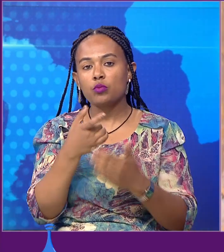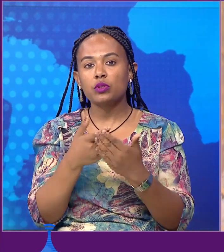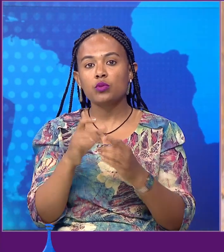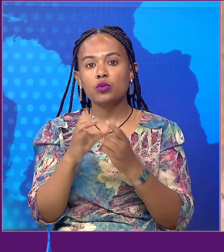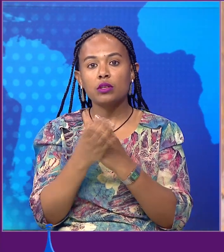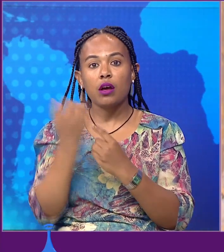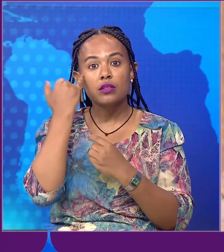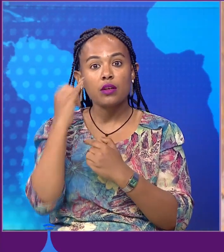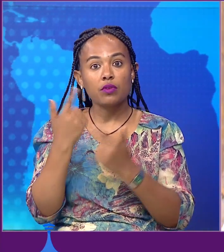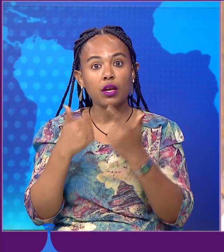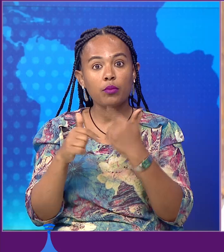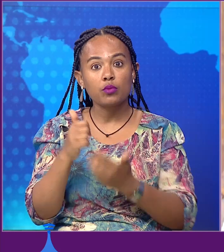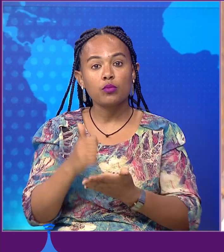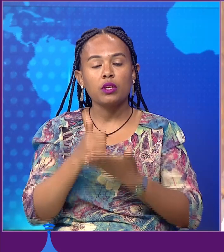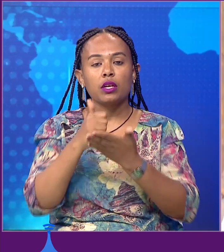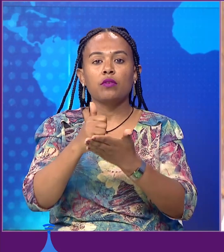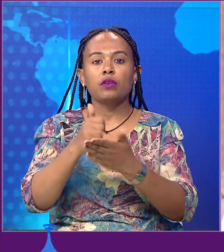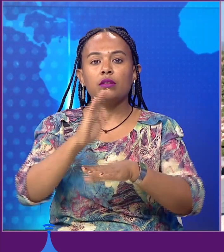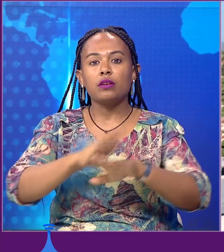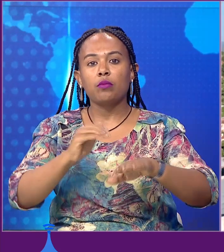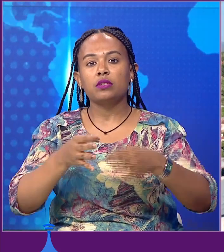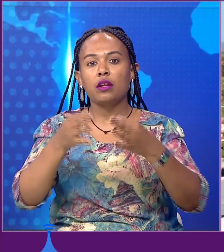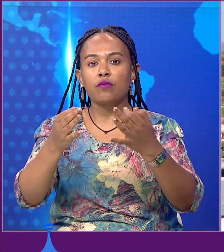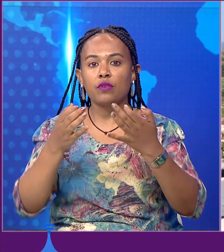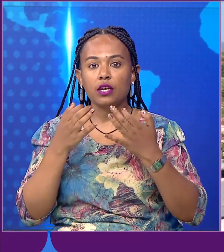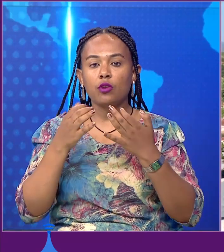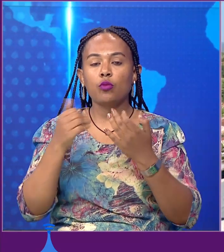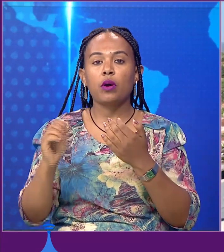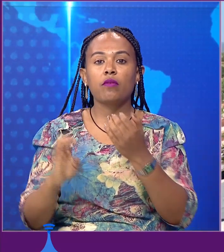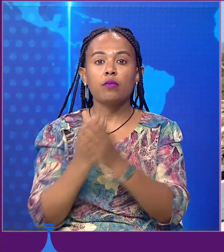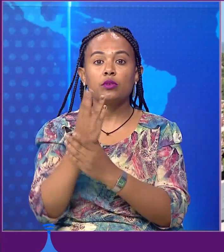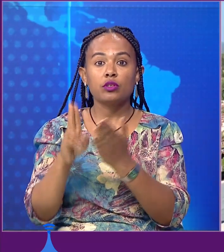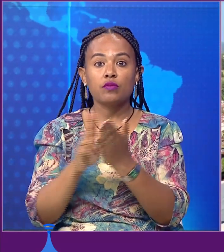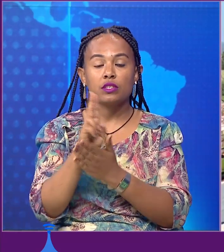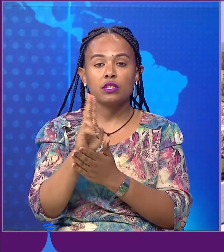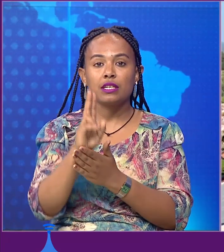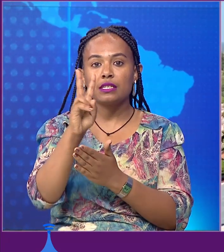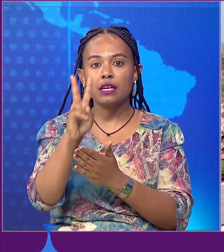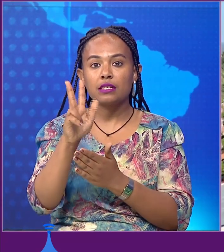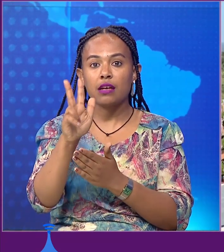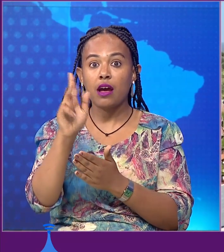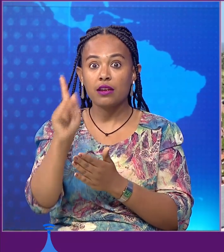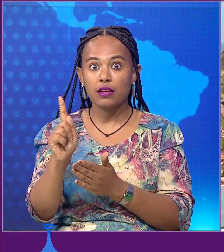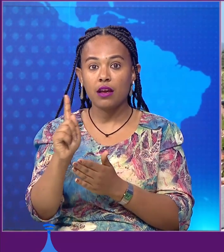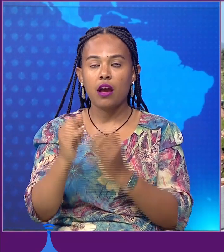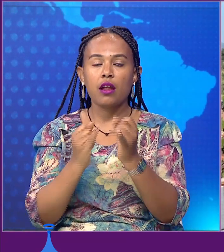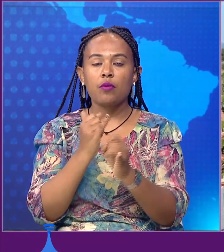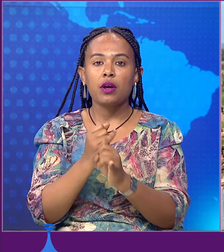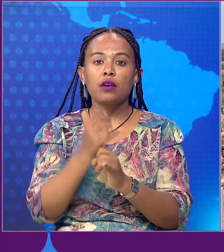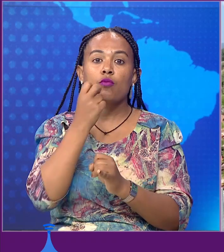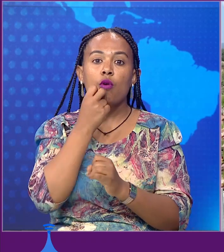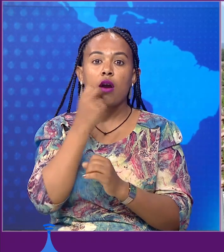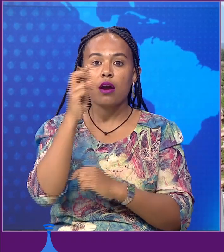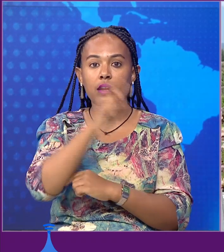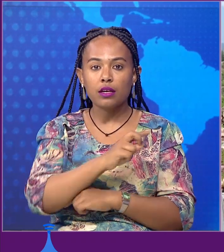እንዲያመጡ እንዲደግፉ የሚለውን ጥሪ ለማስተላለፍ እወዳለሁ። በአርባ ምንጭ ዩኒቨርሲቲ ለ31ኛ ጊዜ በተከበረው የዓለም አቀፍ ውሃ ቀን